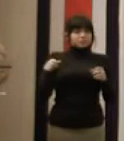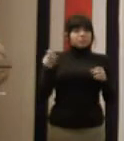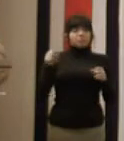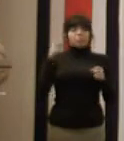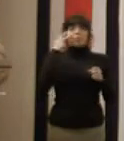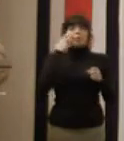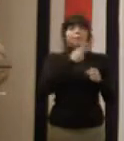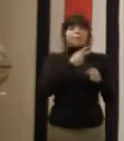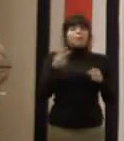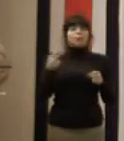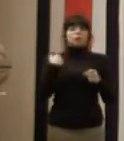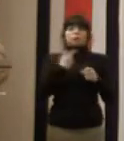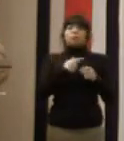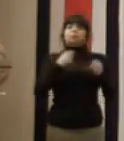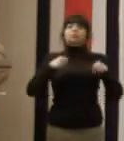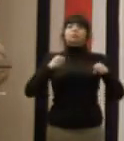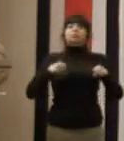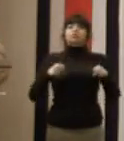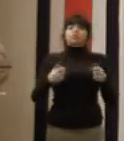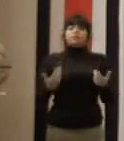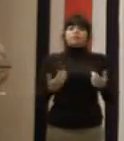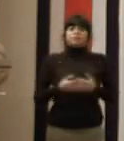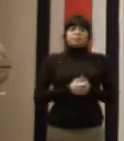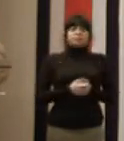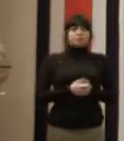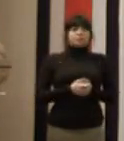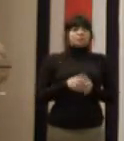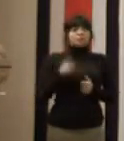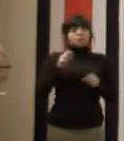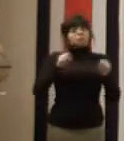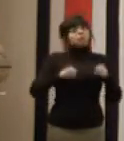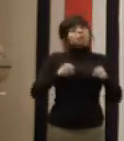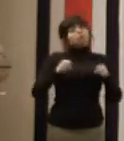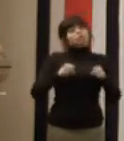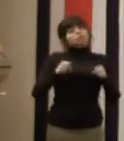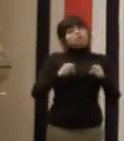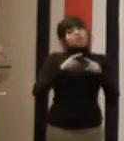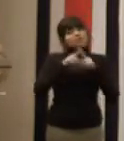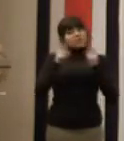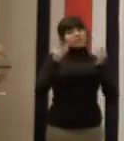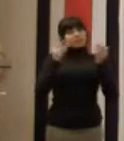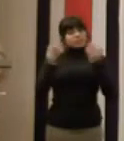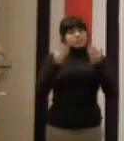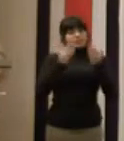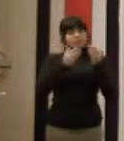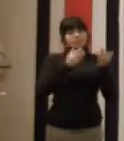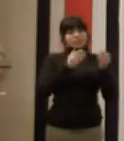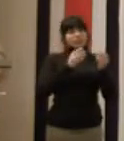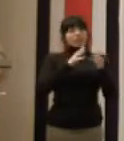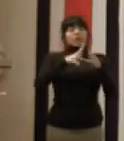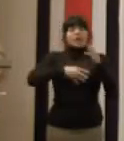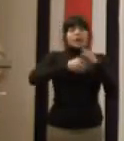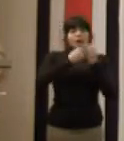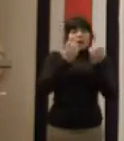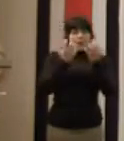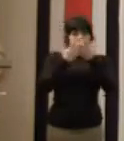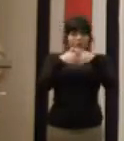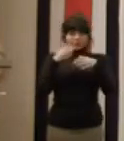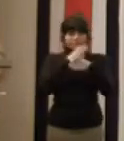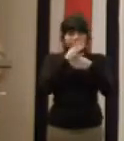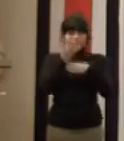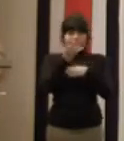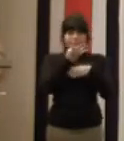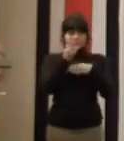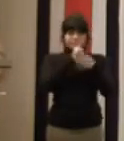ver nuestro potencial, que es un potencial diferenciado y complementario entre las 4